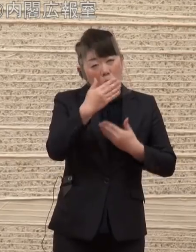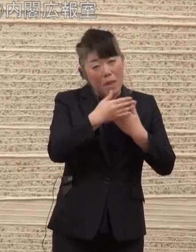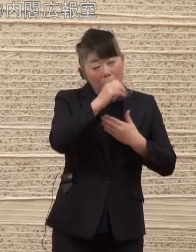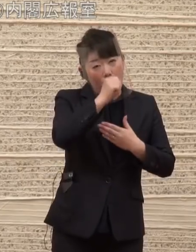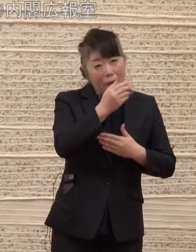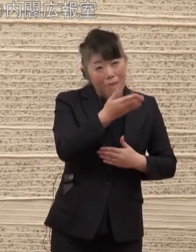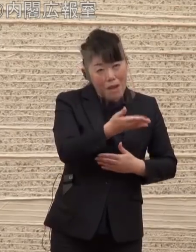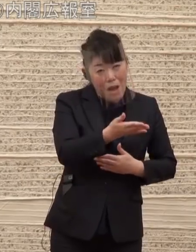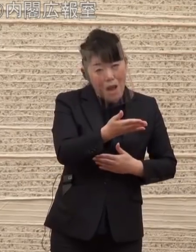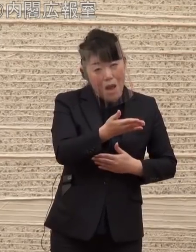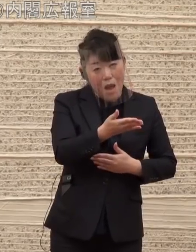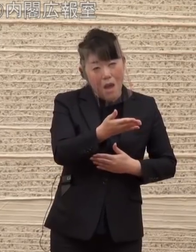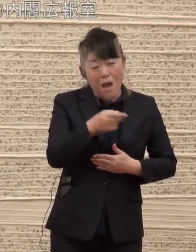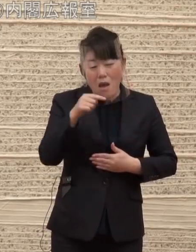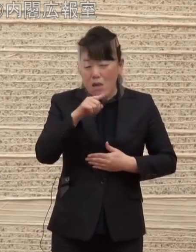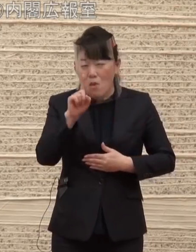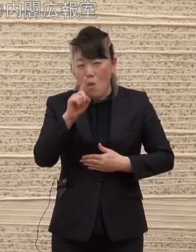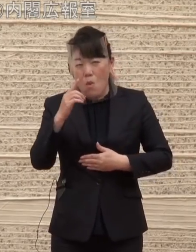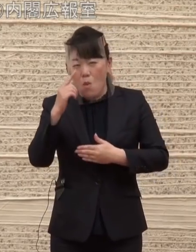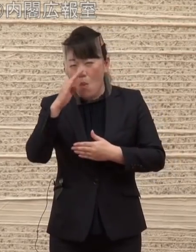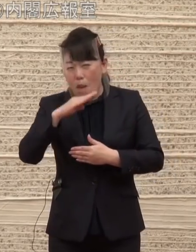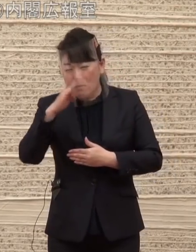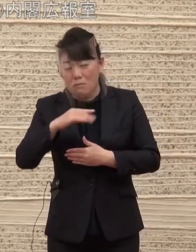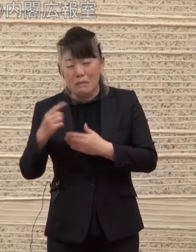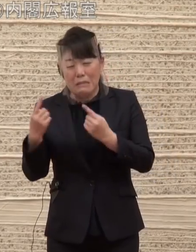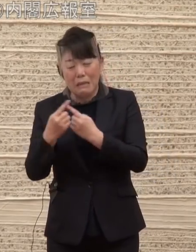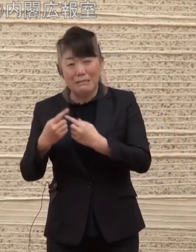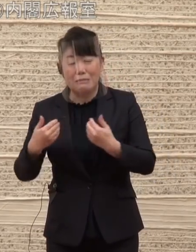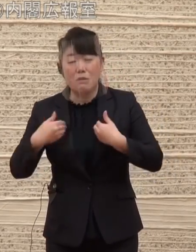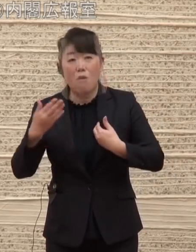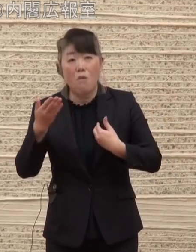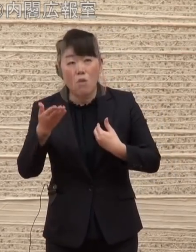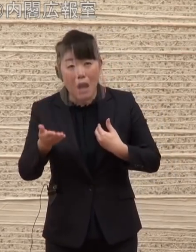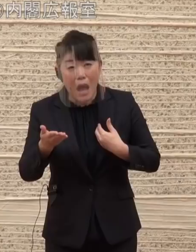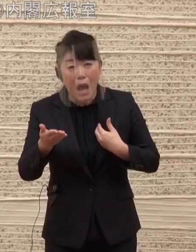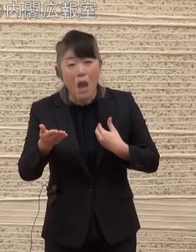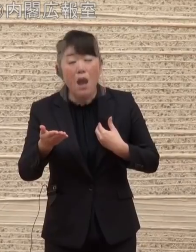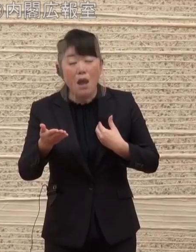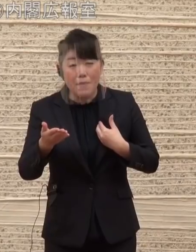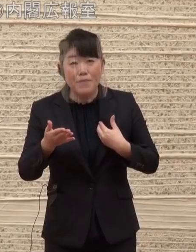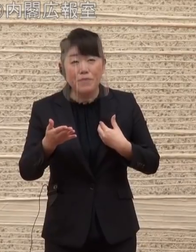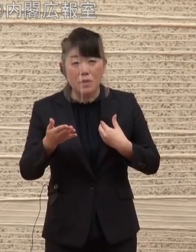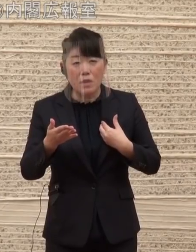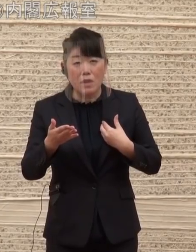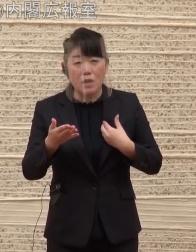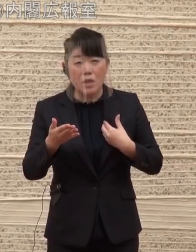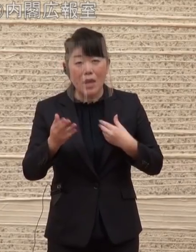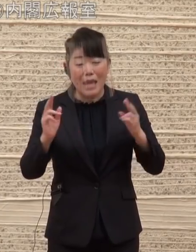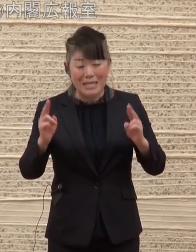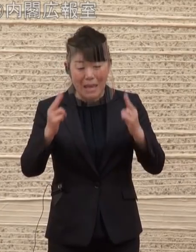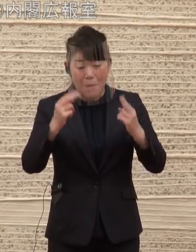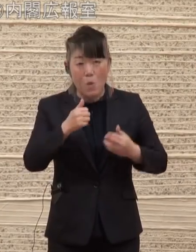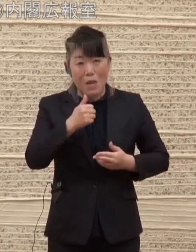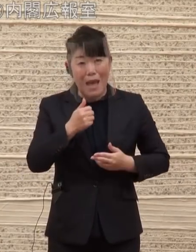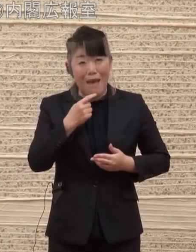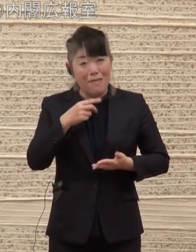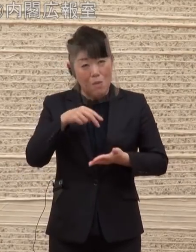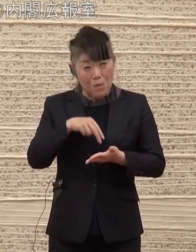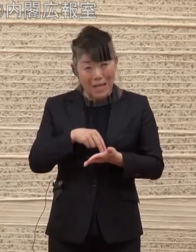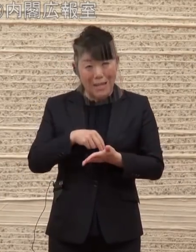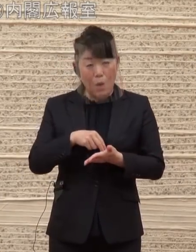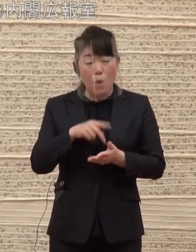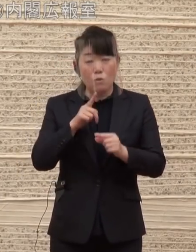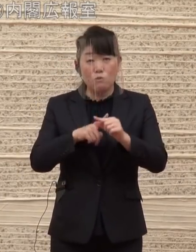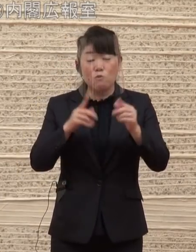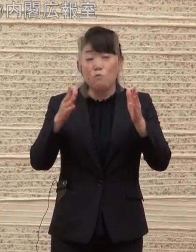あるいはどこが改善すべきかということも含めてあの近々我々専門家としての中間的な8日